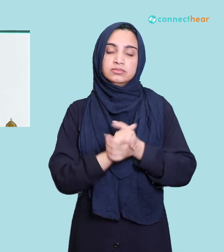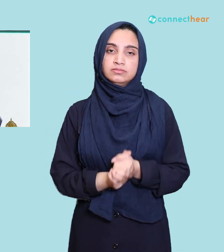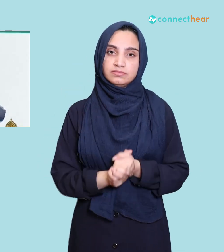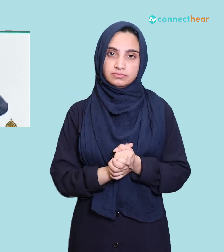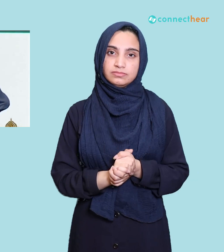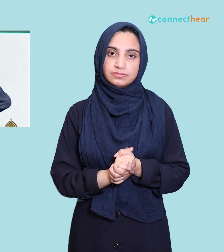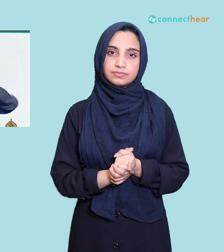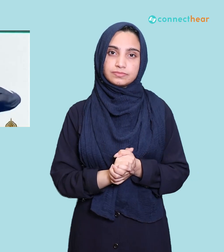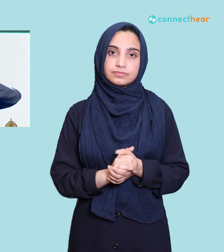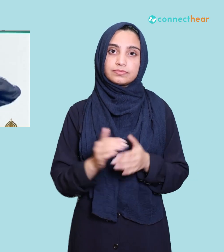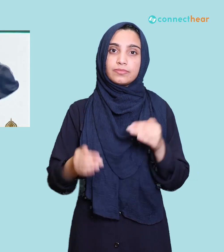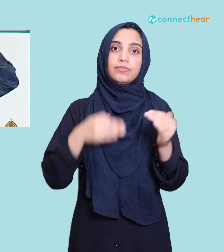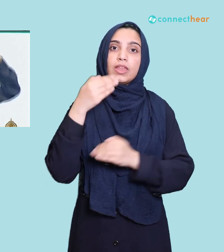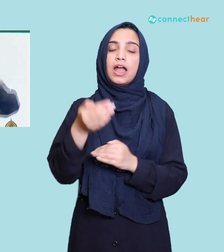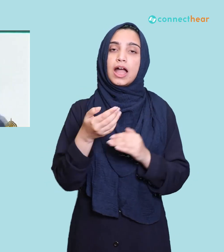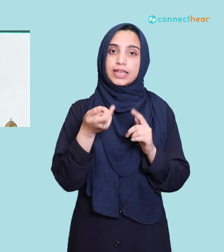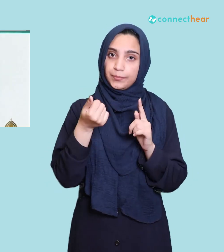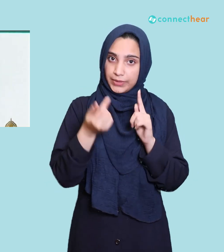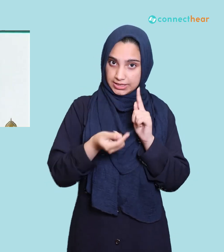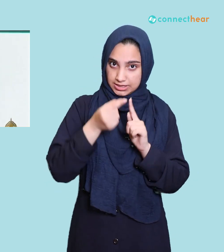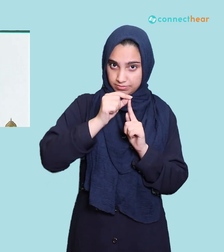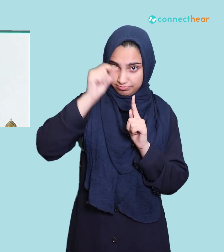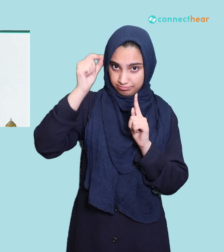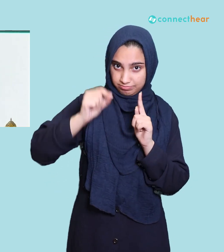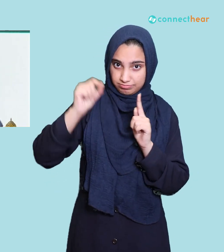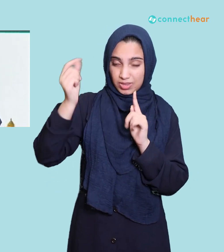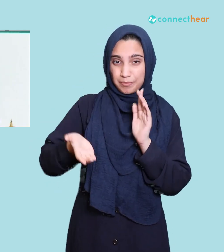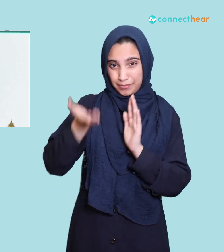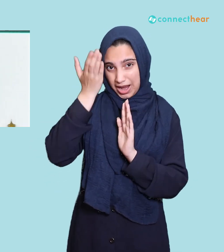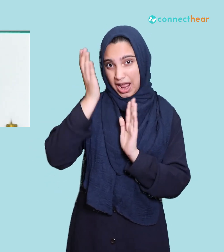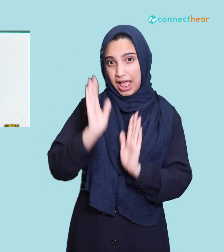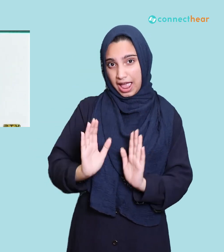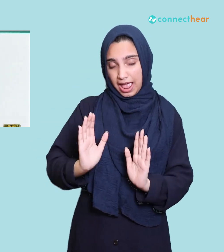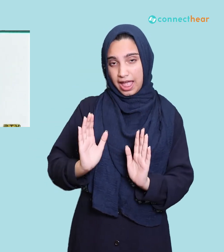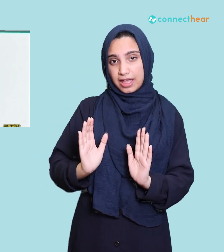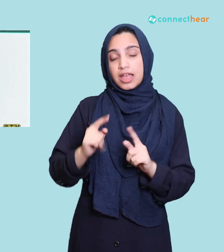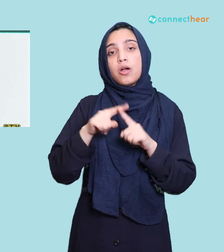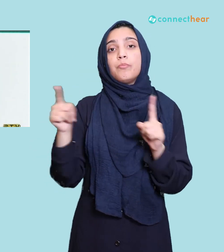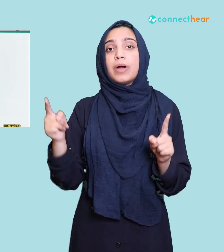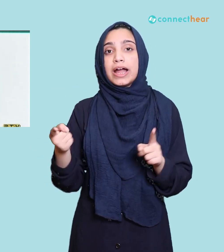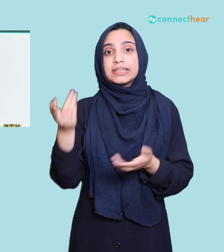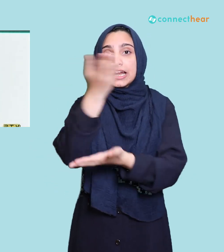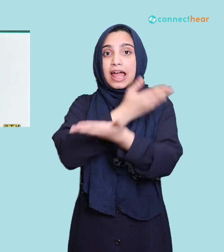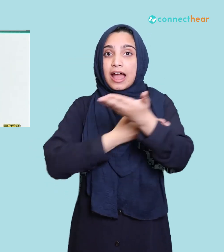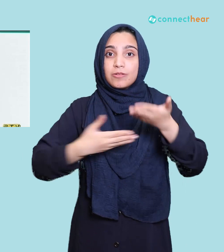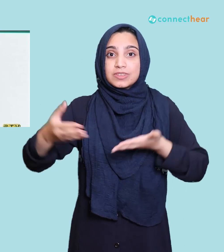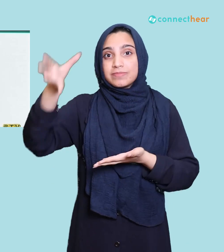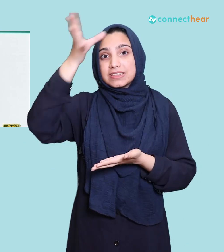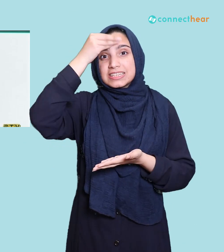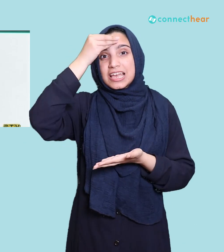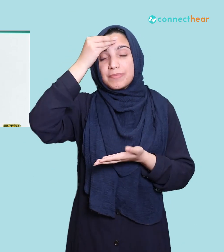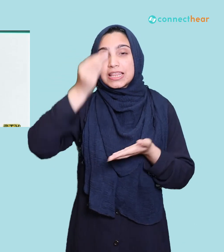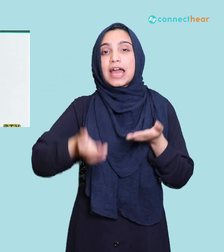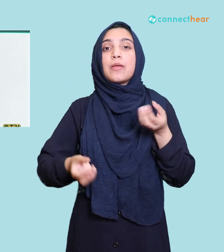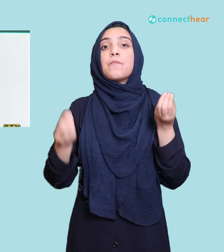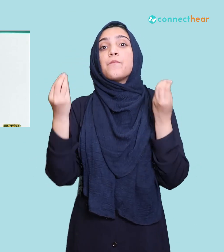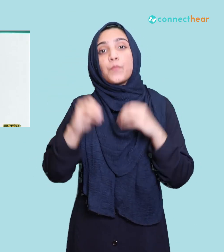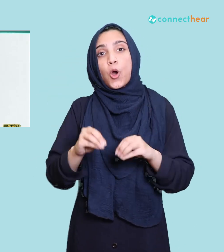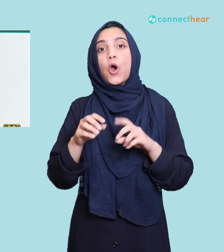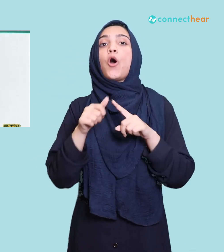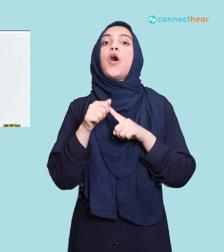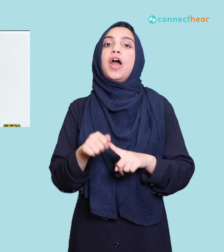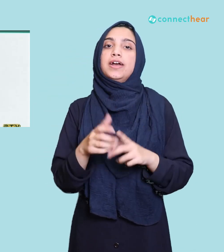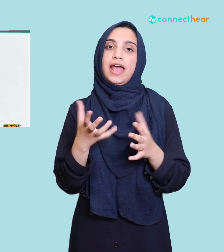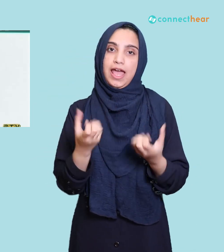ہماری اکانومی بڑھتی جا رہی ہے، پریشر اب پڑے گا ہمارے کرنٹ اکاؤنٹ کے اوپر. کرنٹ اکاؤنٹ کا مطلب ہوتا